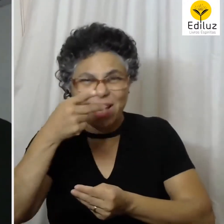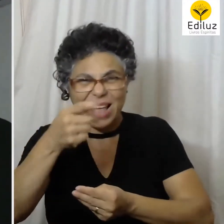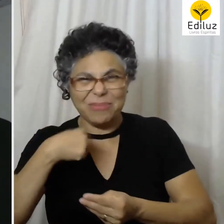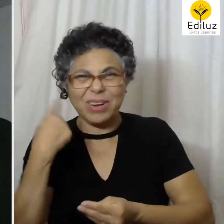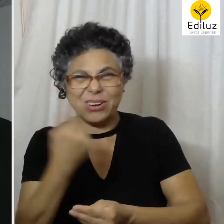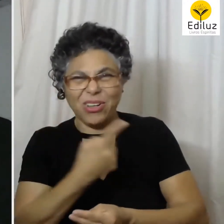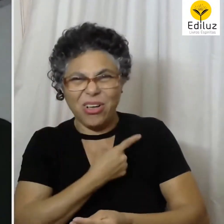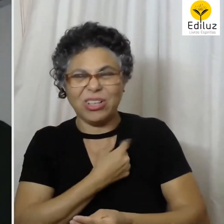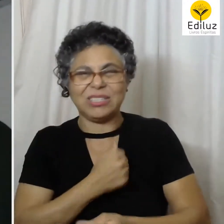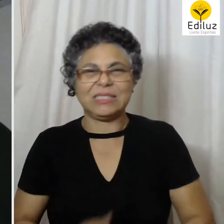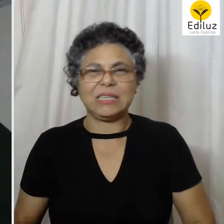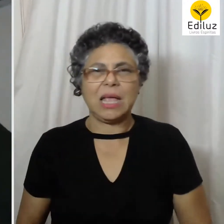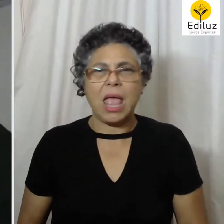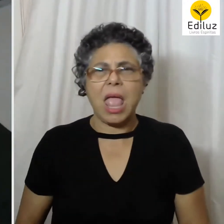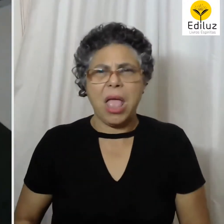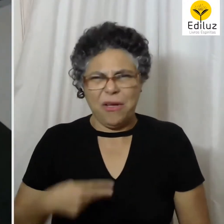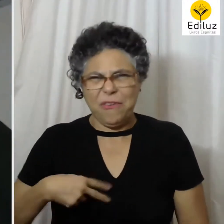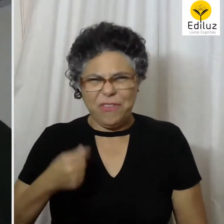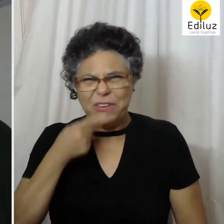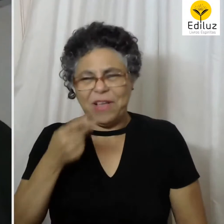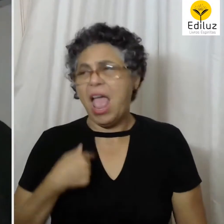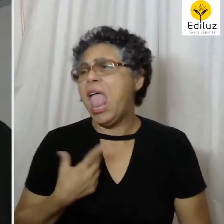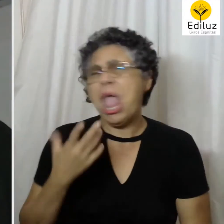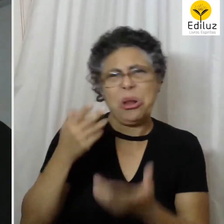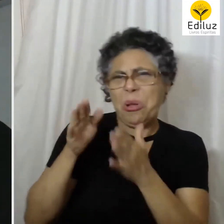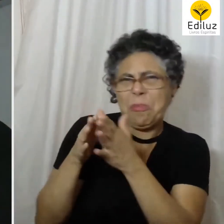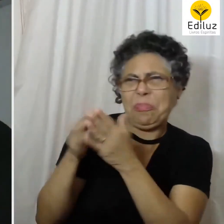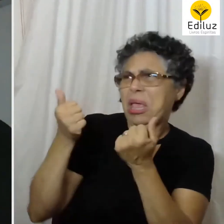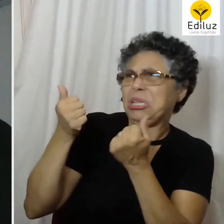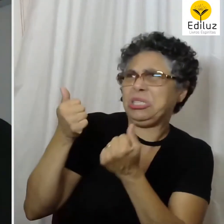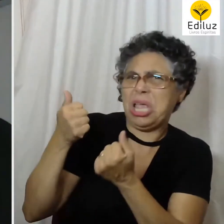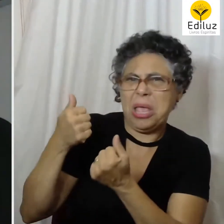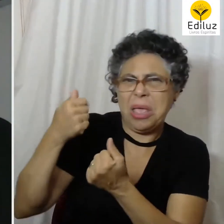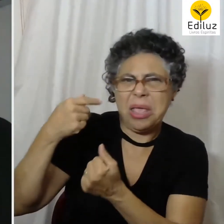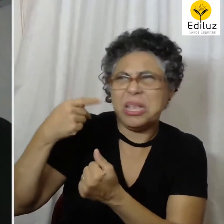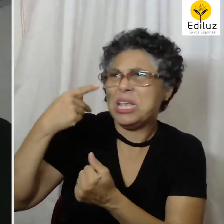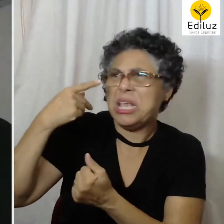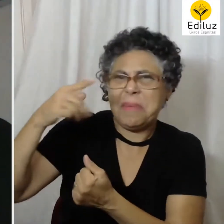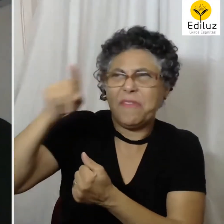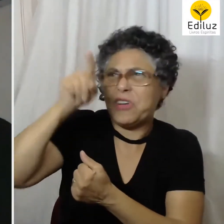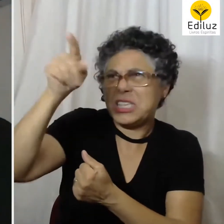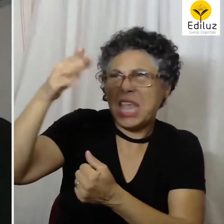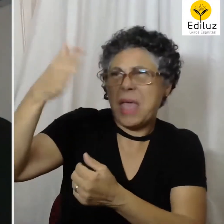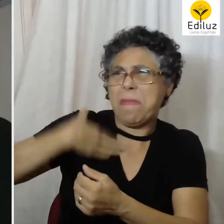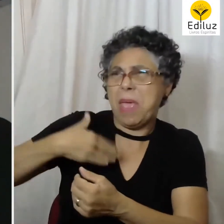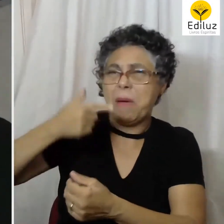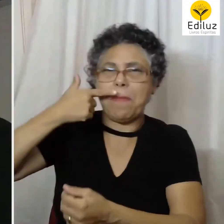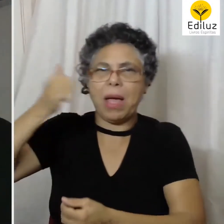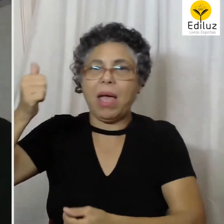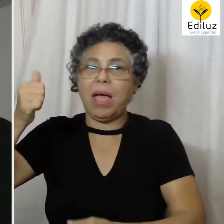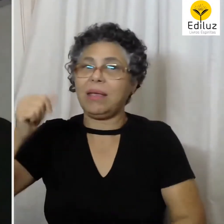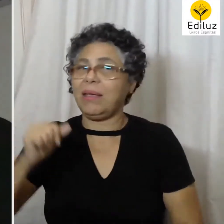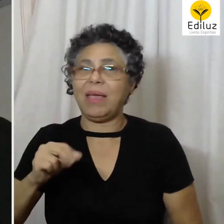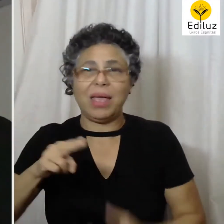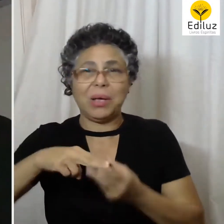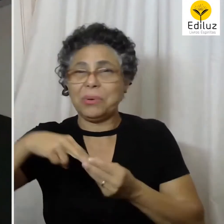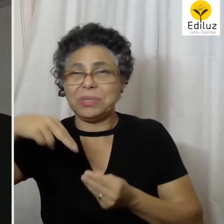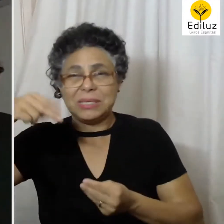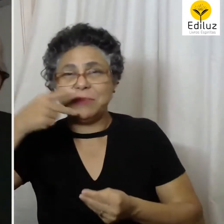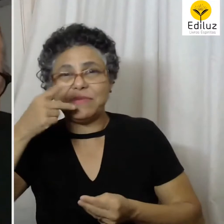o filho diz, eu não pedi para ser seu filho. Aí os espíritos dizem, não pediu mesmo